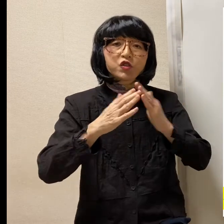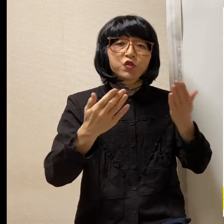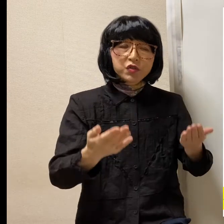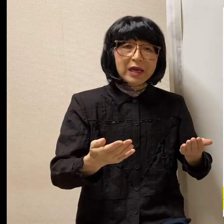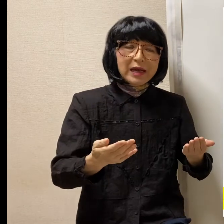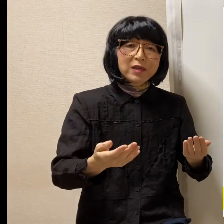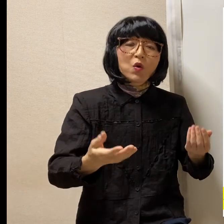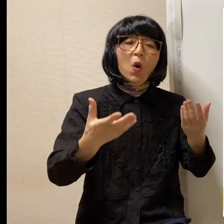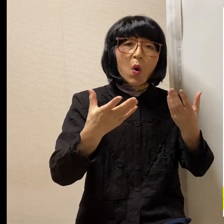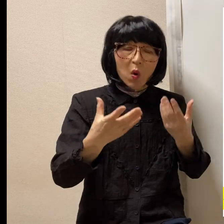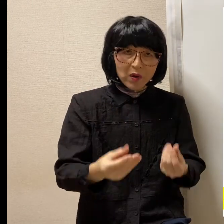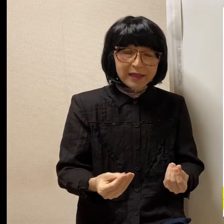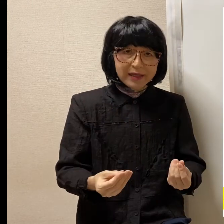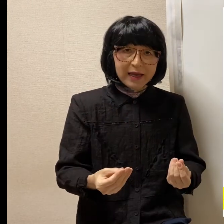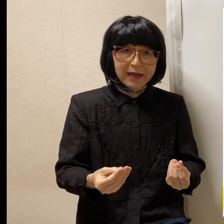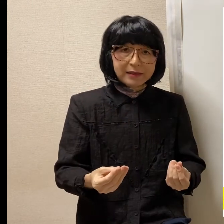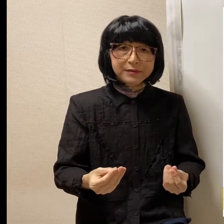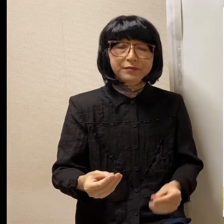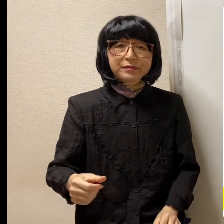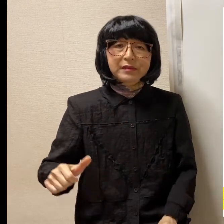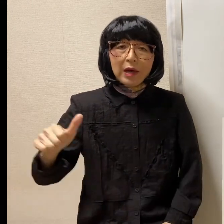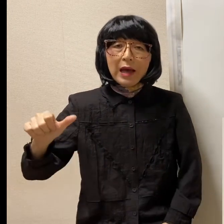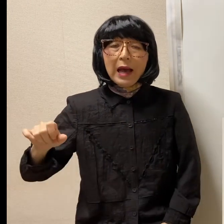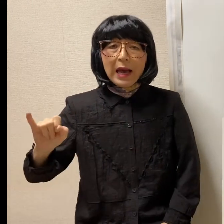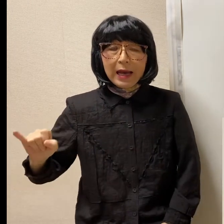私は宿題を終えた。